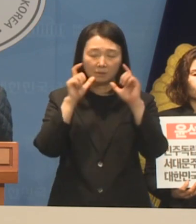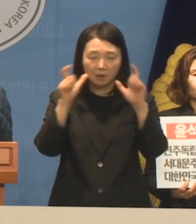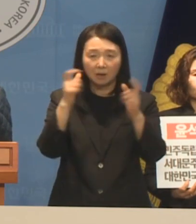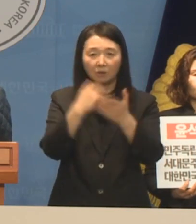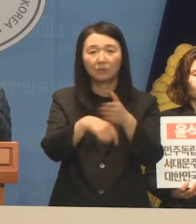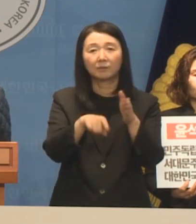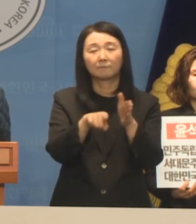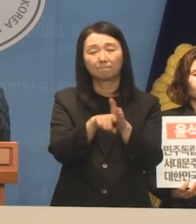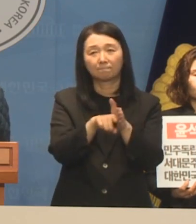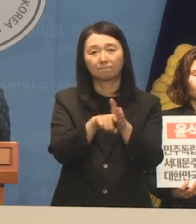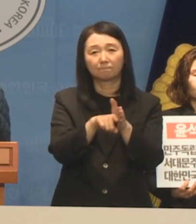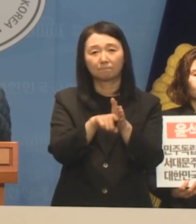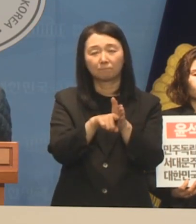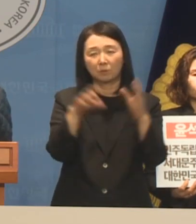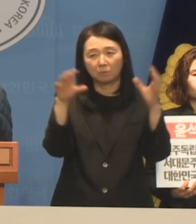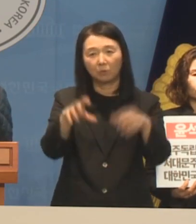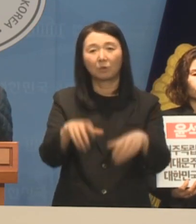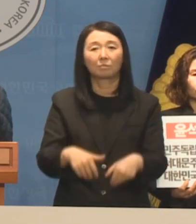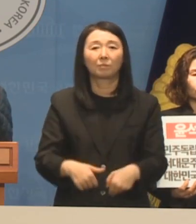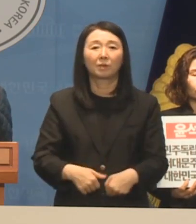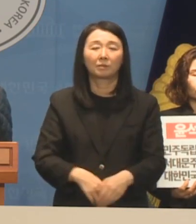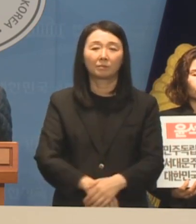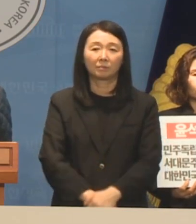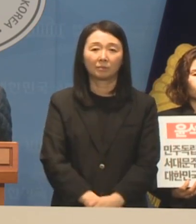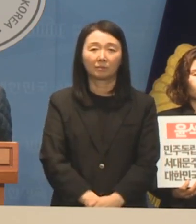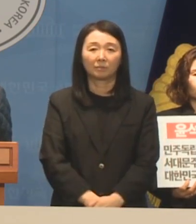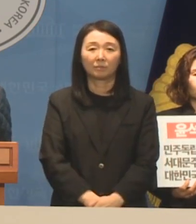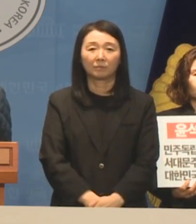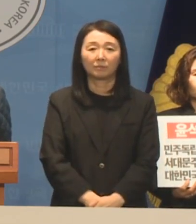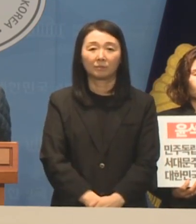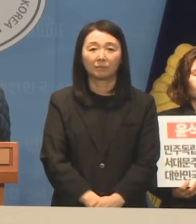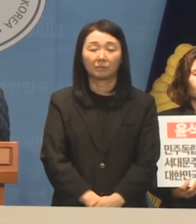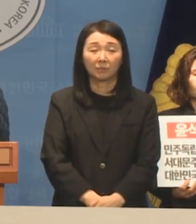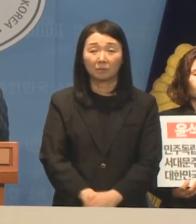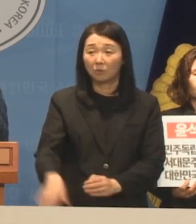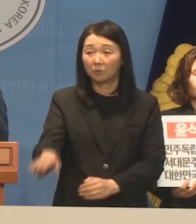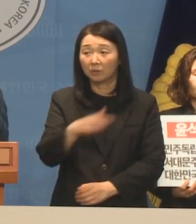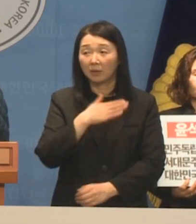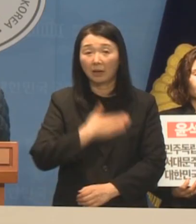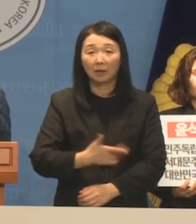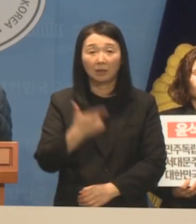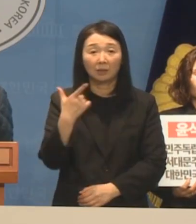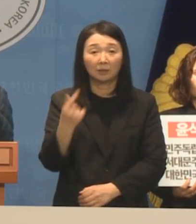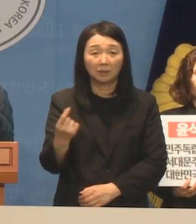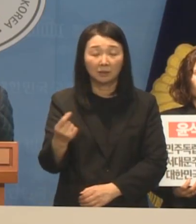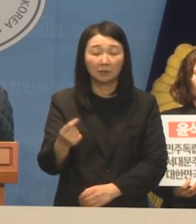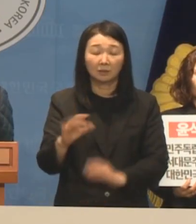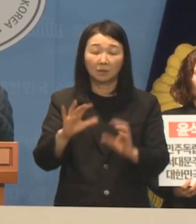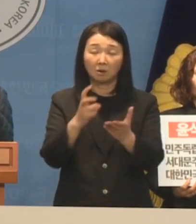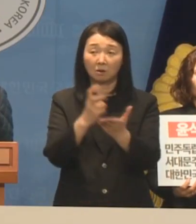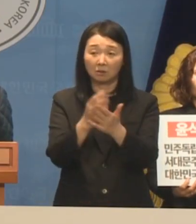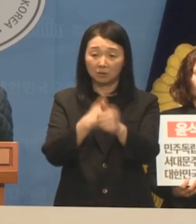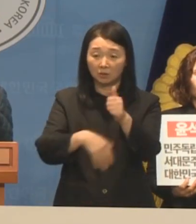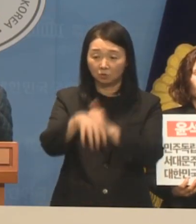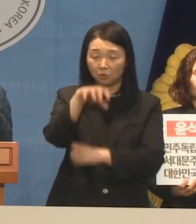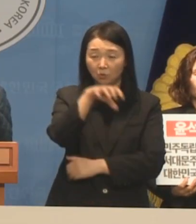결정하도록 그렇게 모여야 될 것 같습니다. 다 아시다시피 지금 헌재